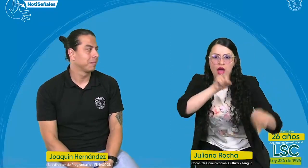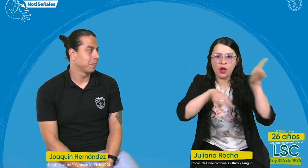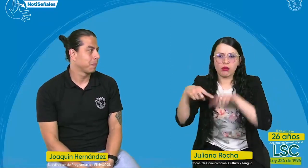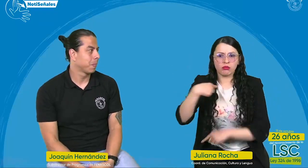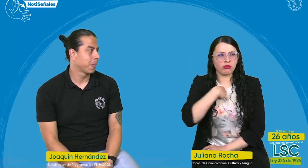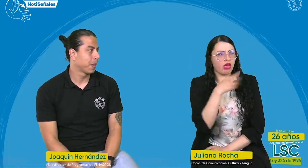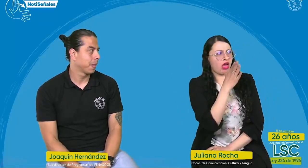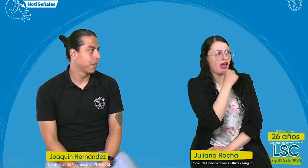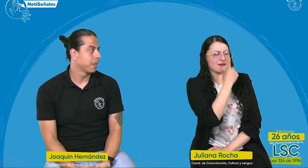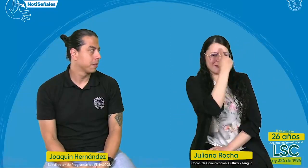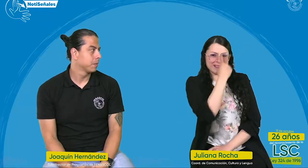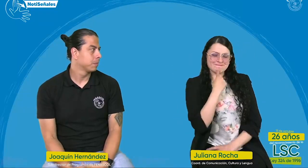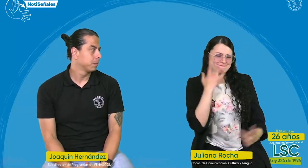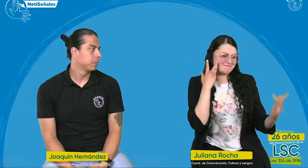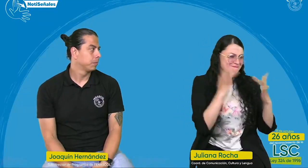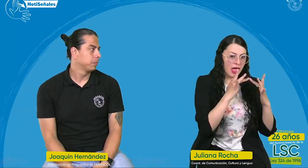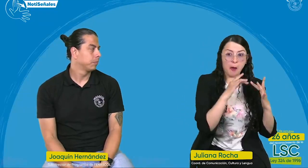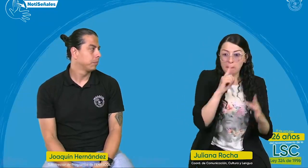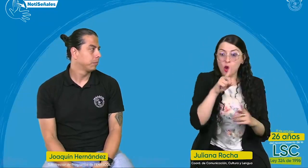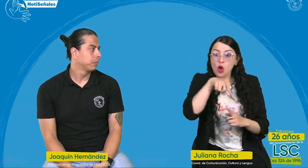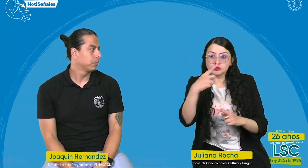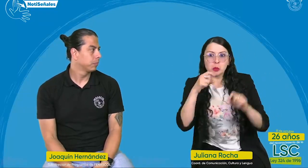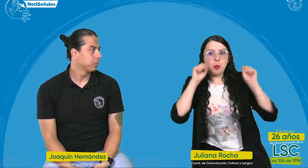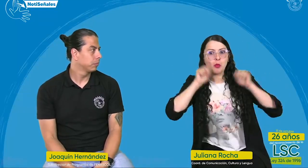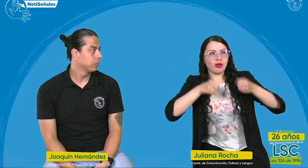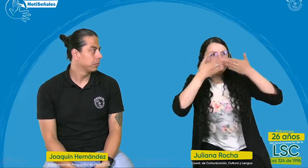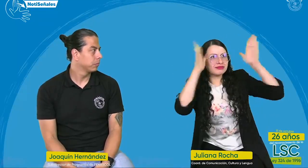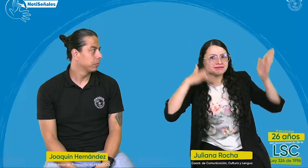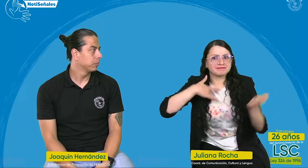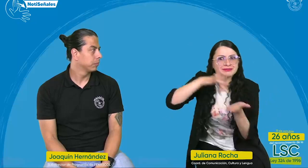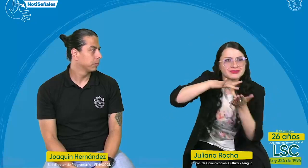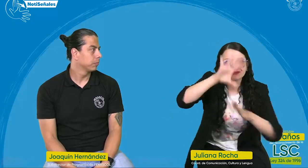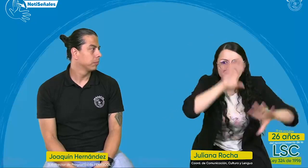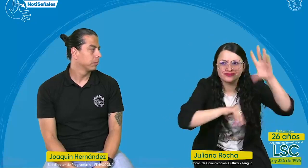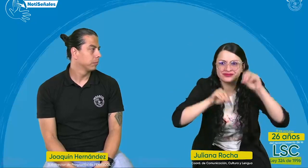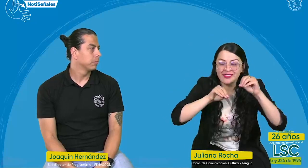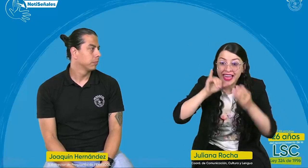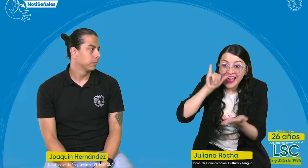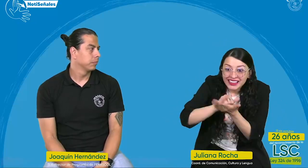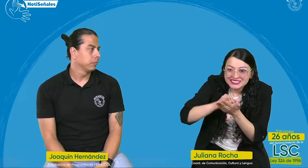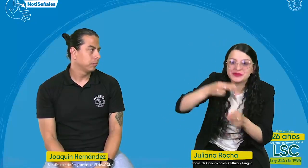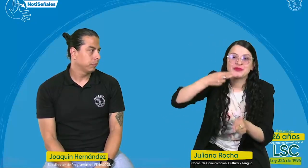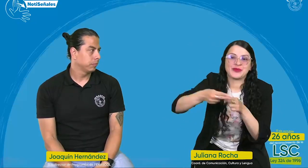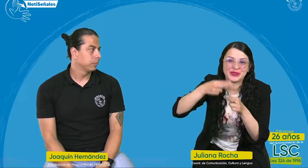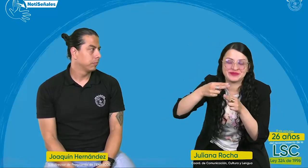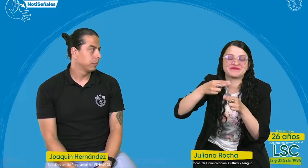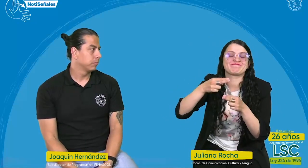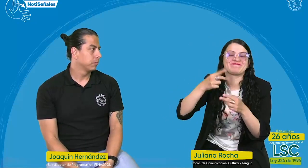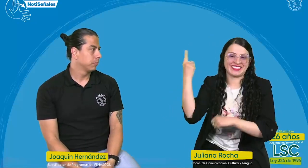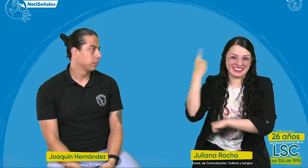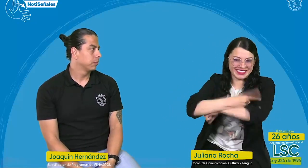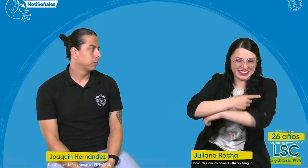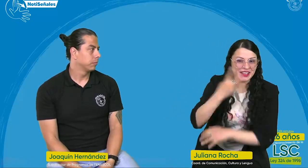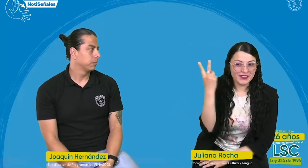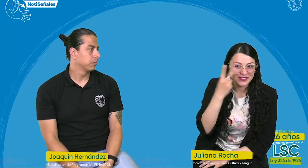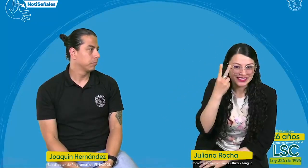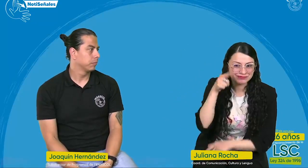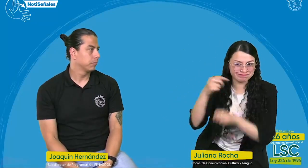venía hablando Joaquín Porque algunos dicen yo no cumplo con el perfil pero en este encuentro Sí lo pueden hacer Entonces tenemos pronto